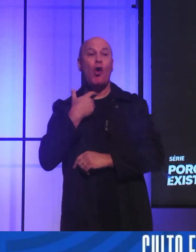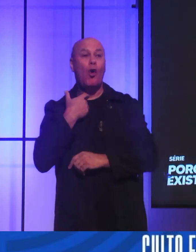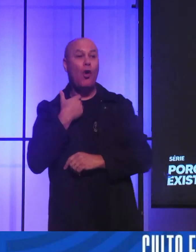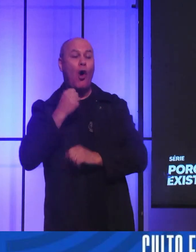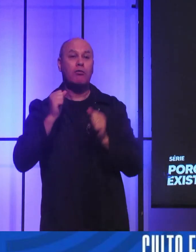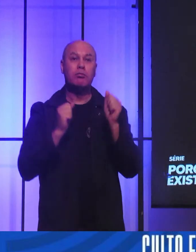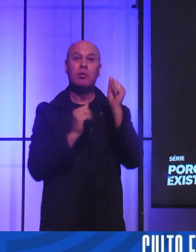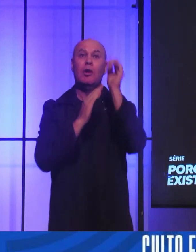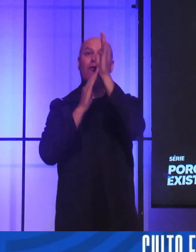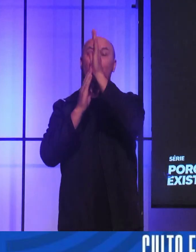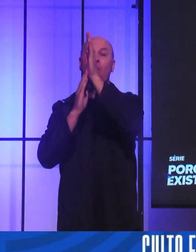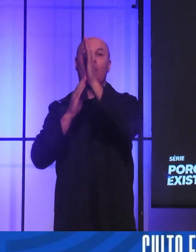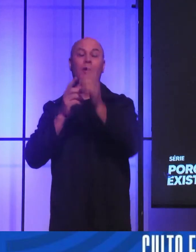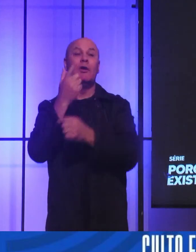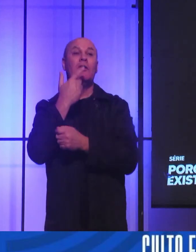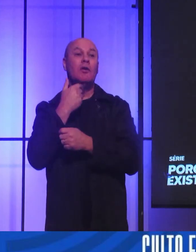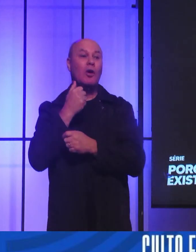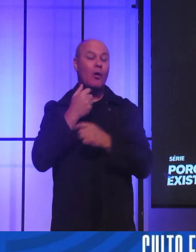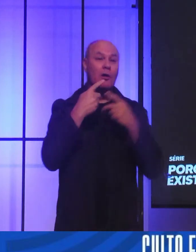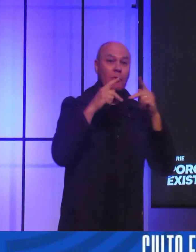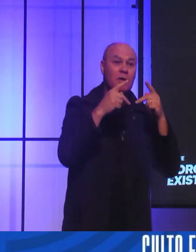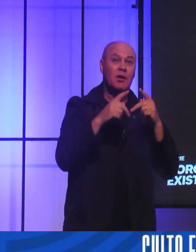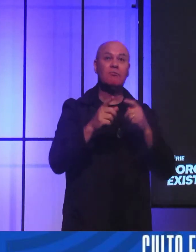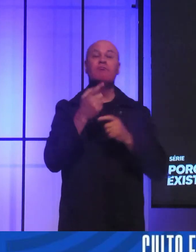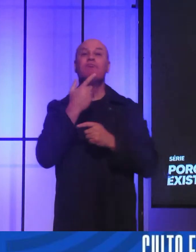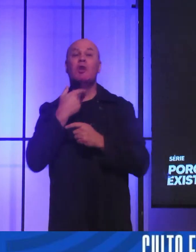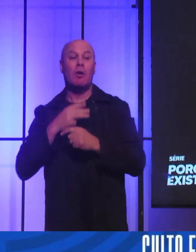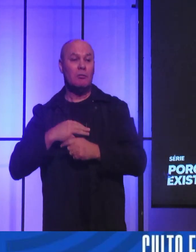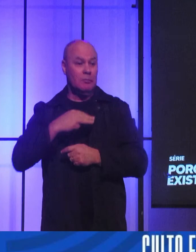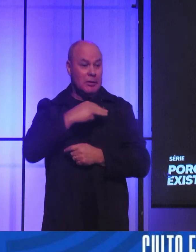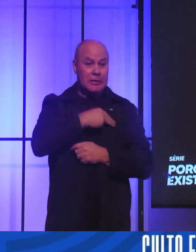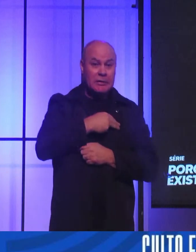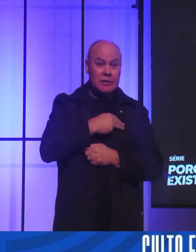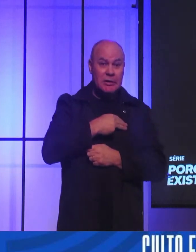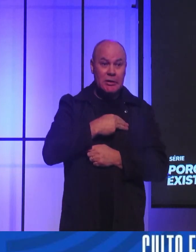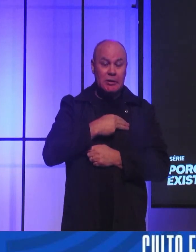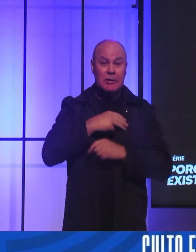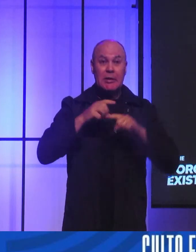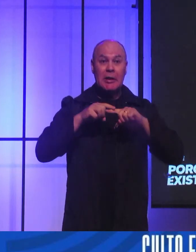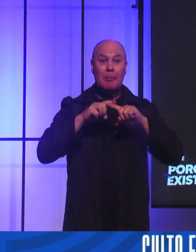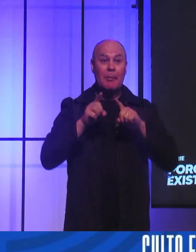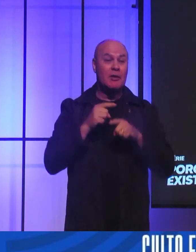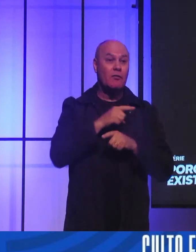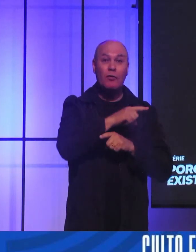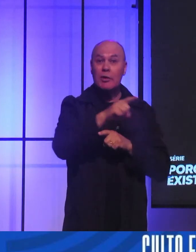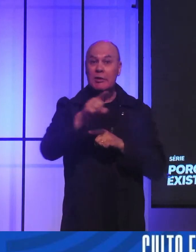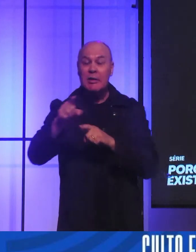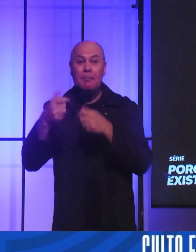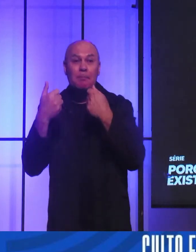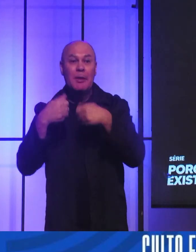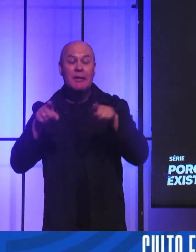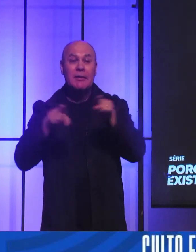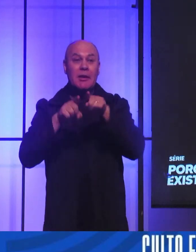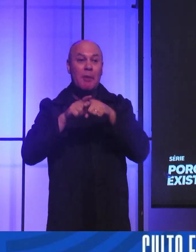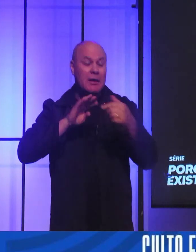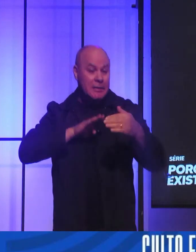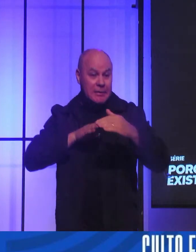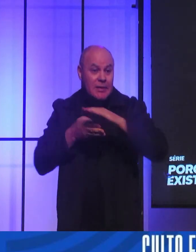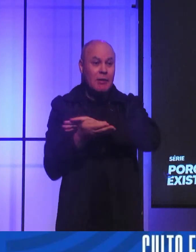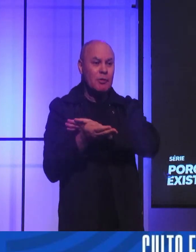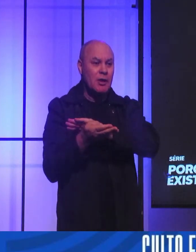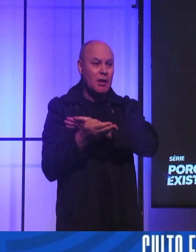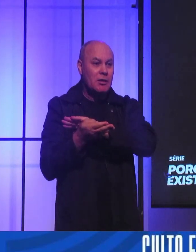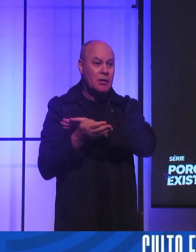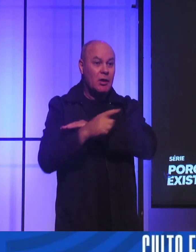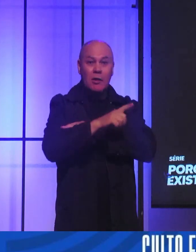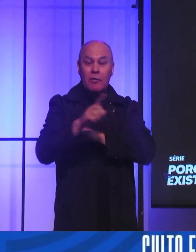a nossa missão. Porque aqui, tudo o que fizemos, tudo o que construímos, tudo o que realizamos